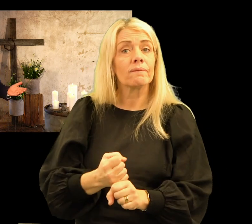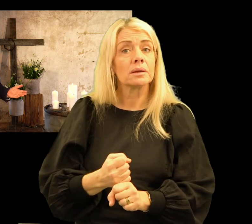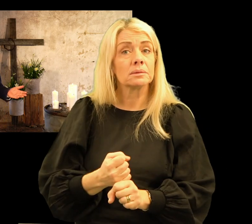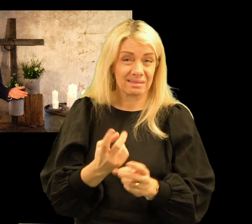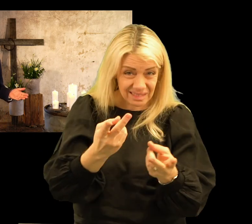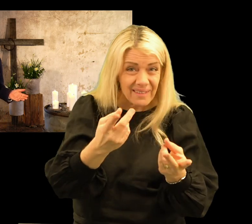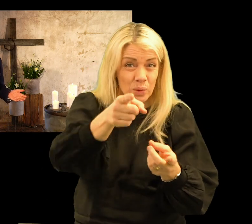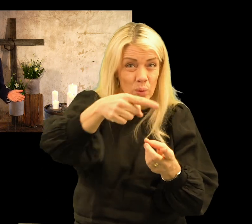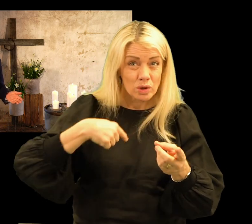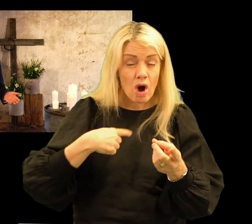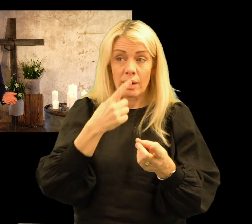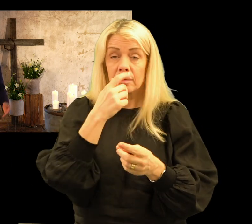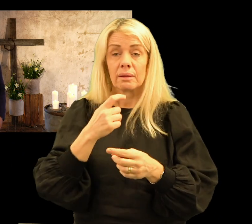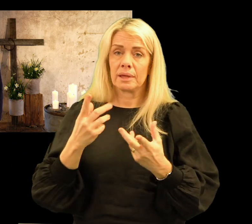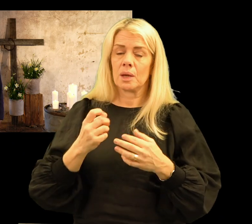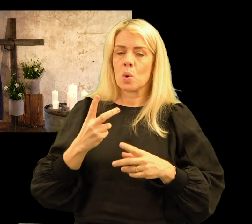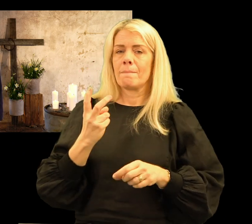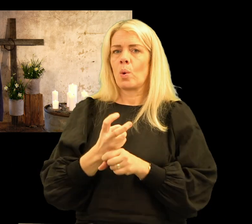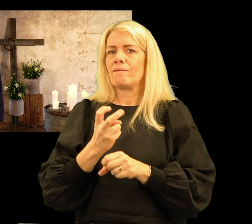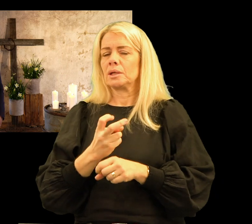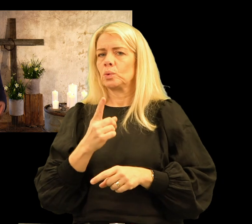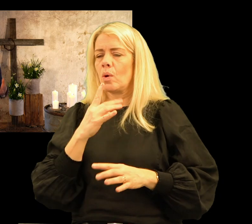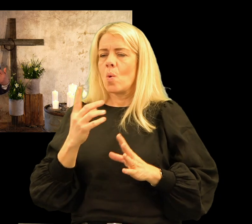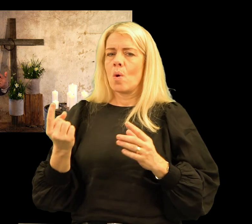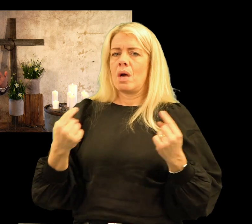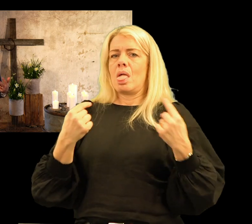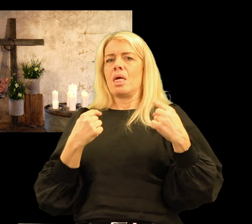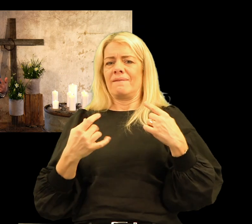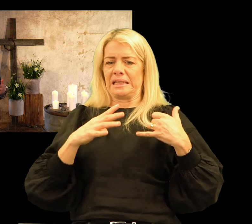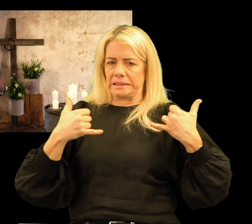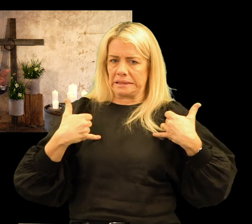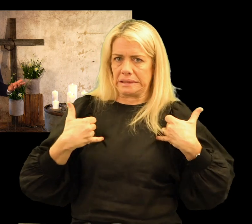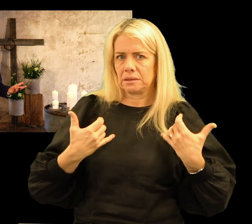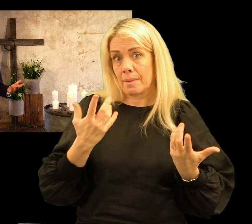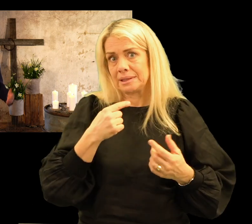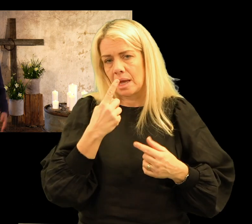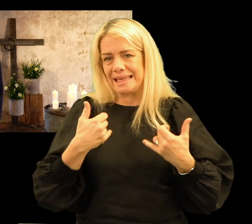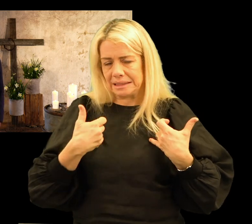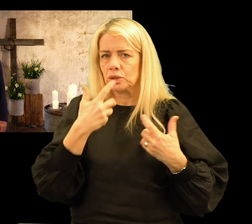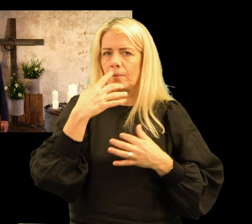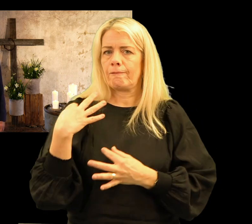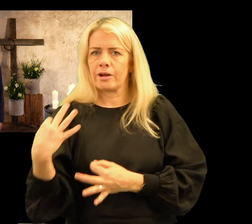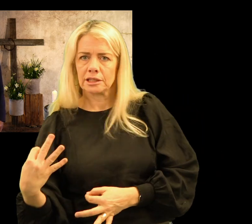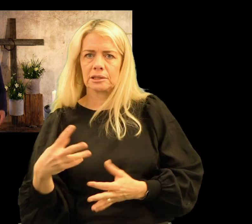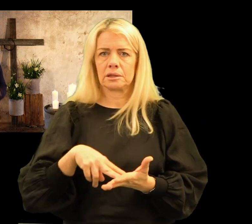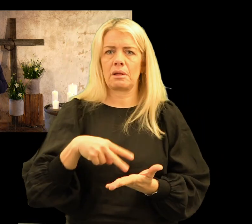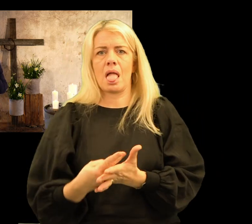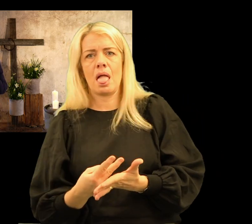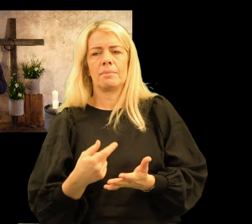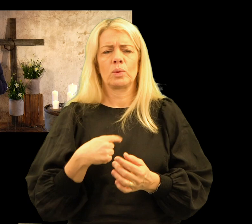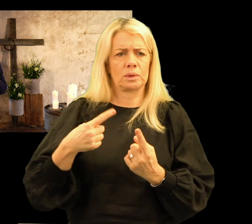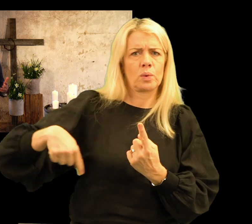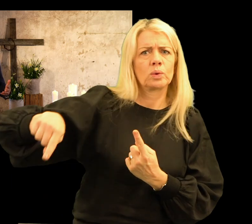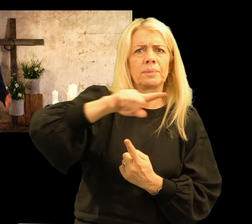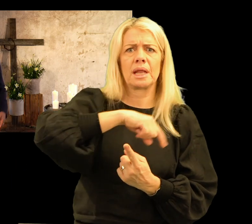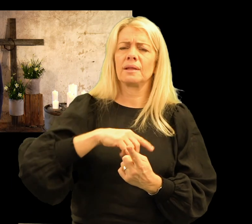För visst prövas din och min trohet till Gud då och då. Det finns både saker på insidan av oss, i våra egna begär skulle man kunna säga. Och runt